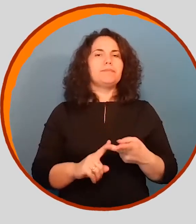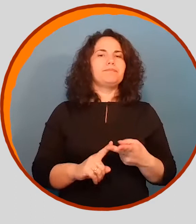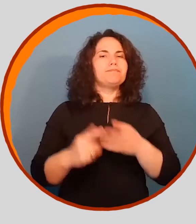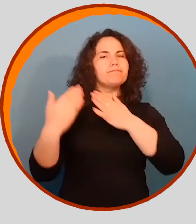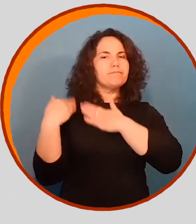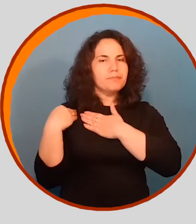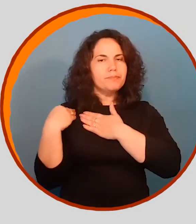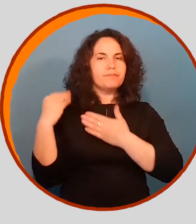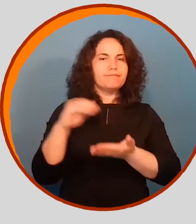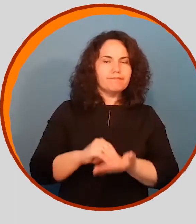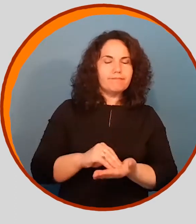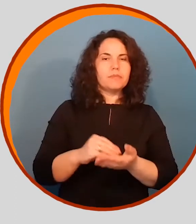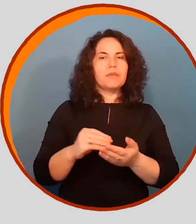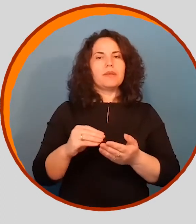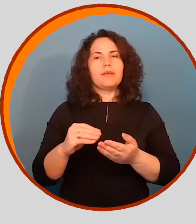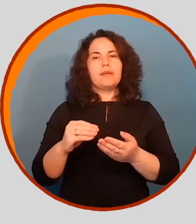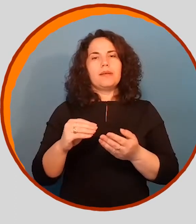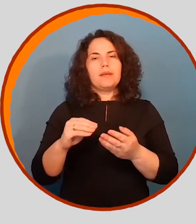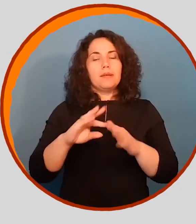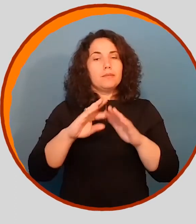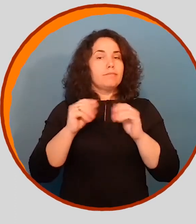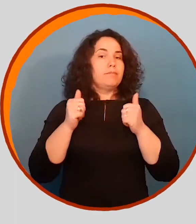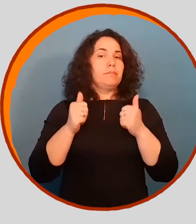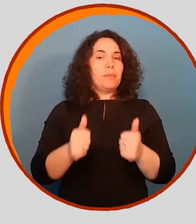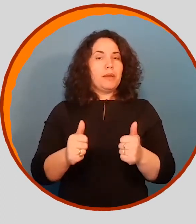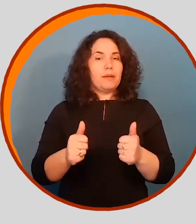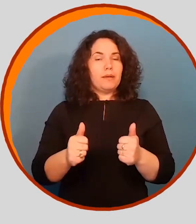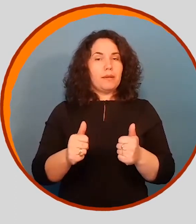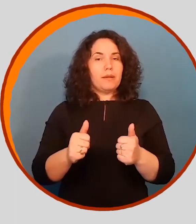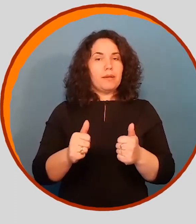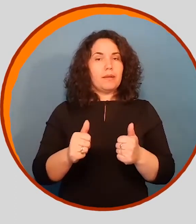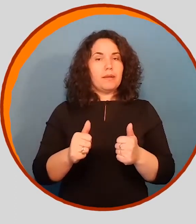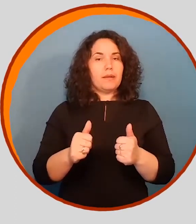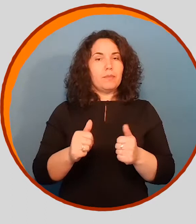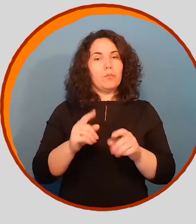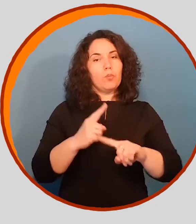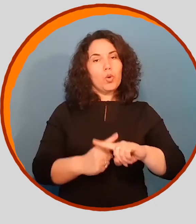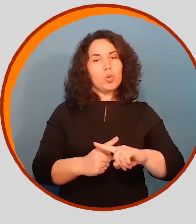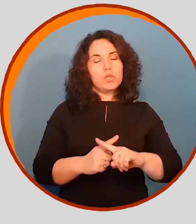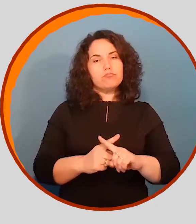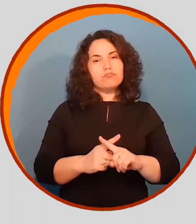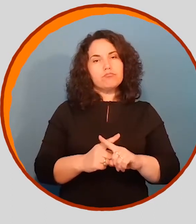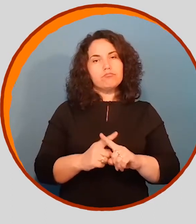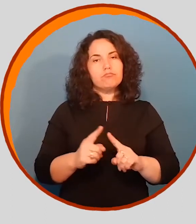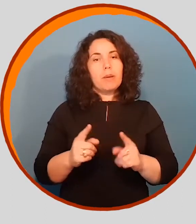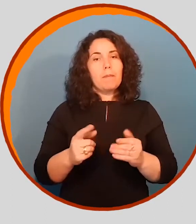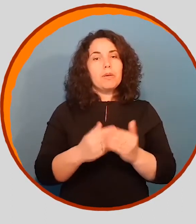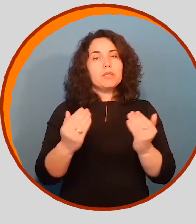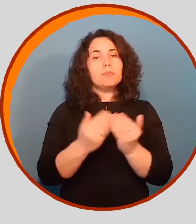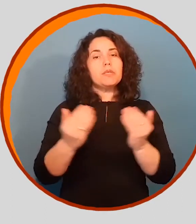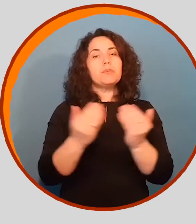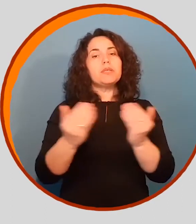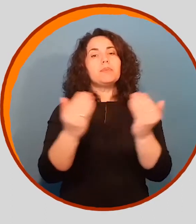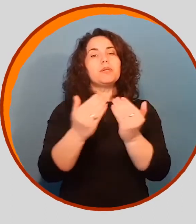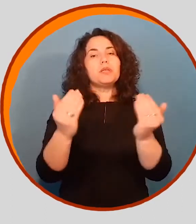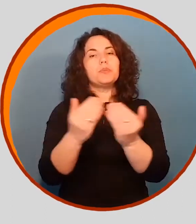qartë rolet e gjithë secilit, përgjegjësitë e gjithë secilit, kur është e rregullt, që do të thotë